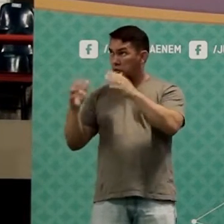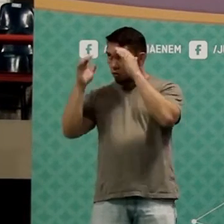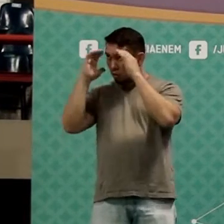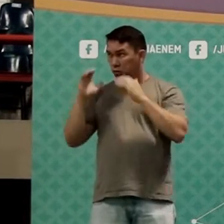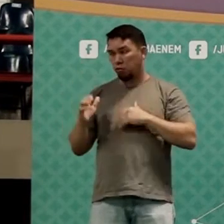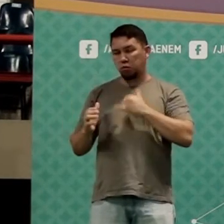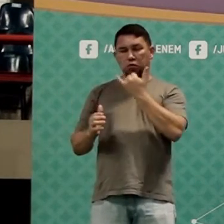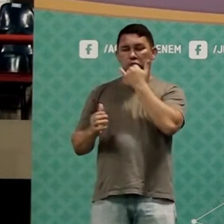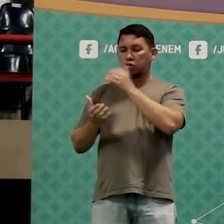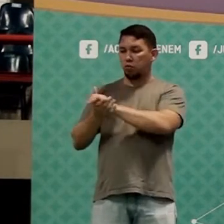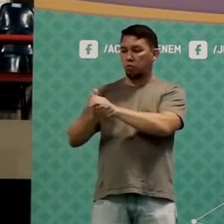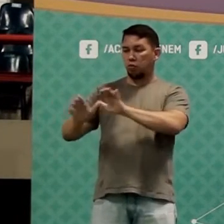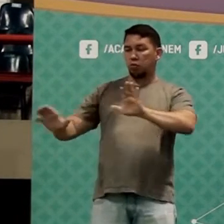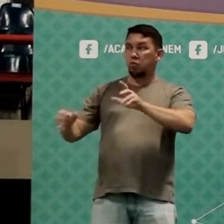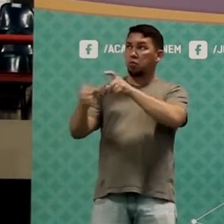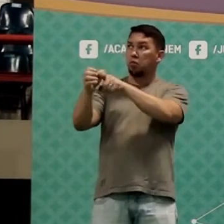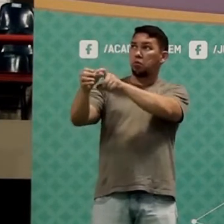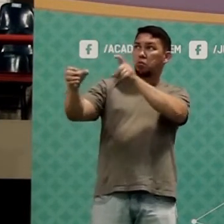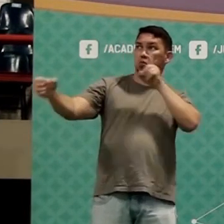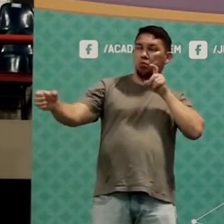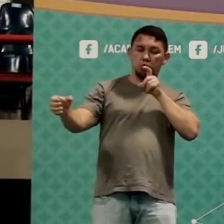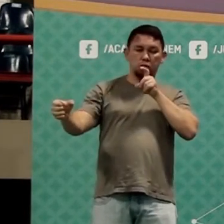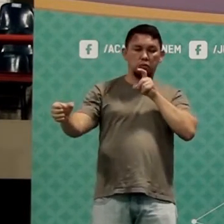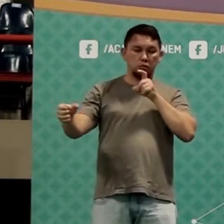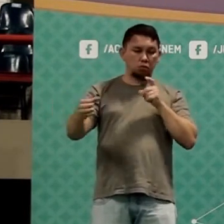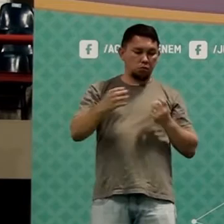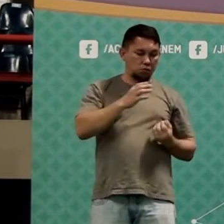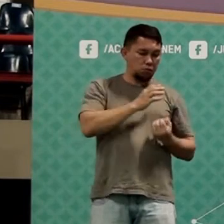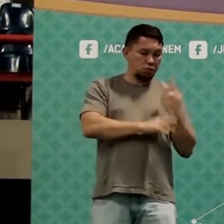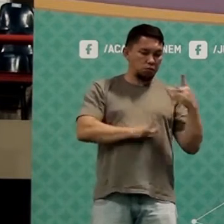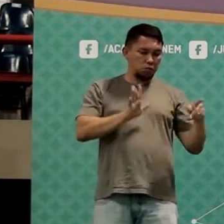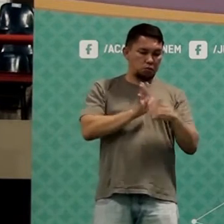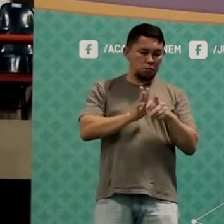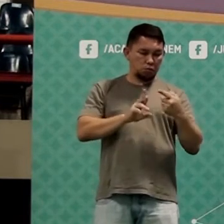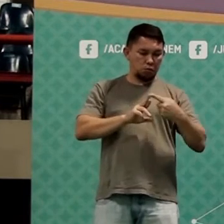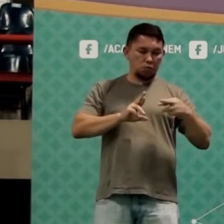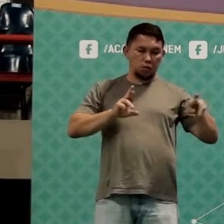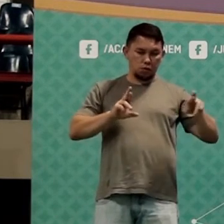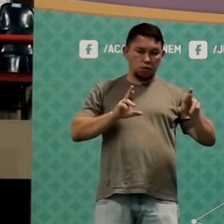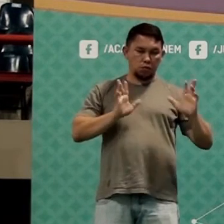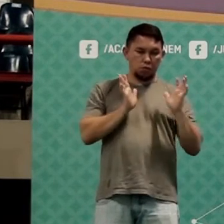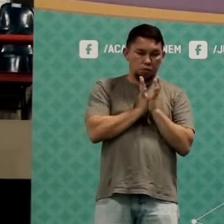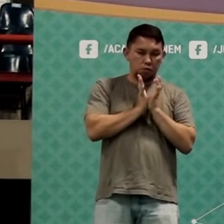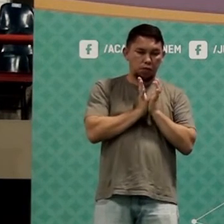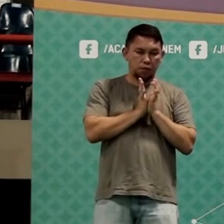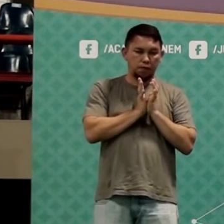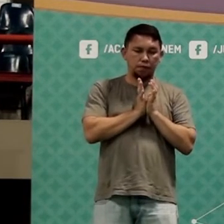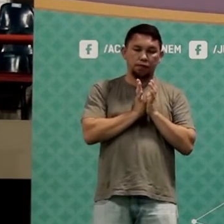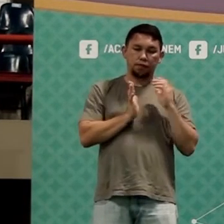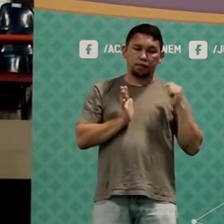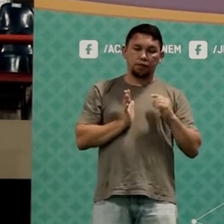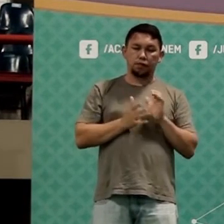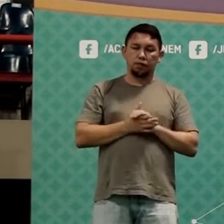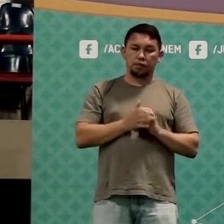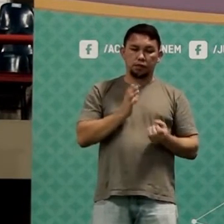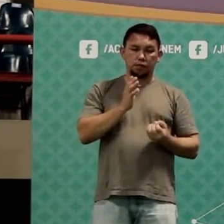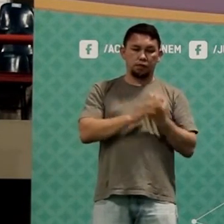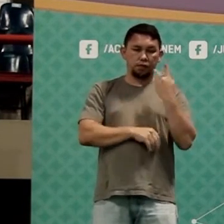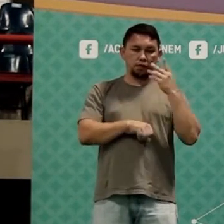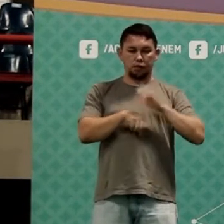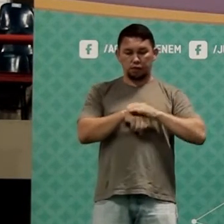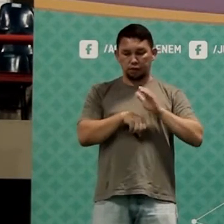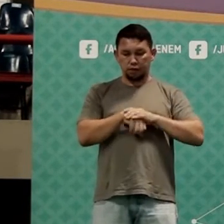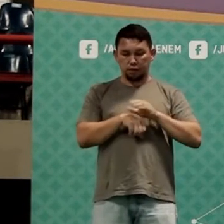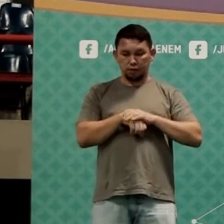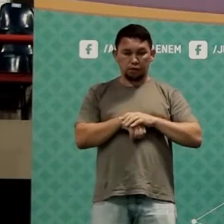do divórcio, é a alegação dele, e cria a própria igreja. Ok? Nasce a igreja anglicana. O que é